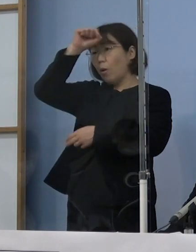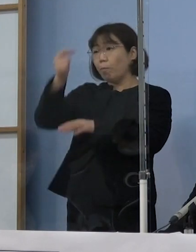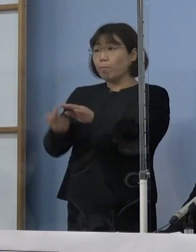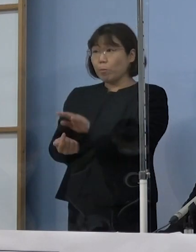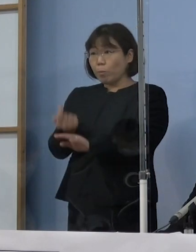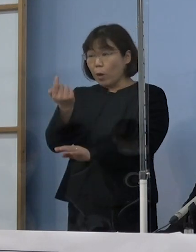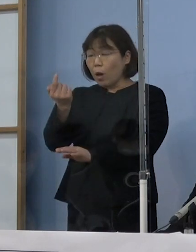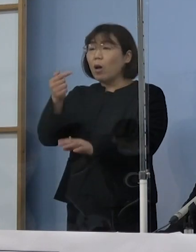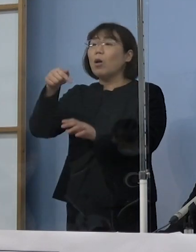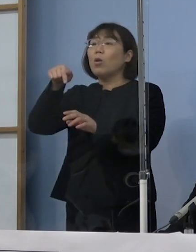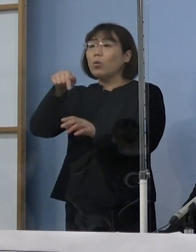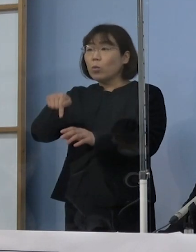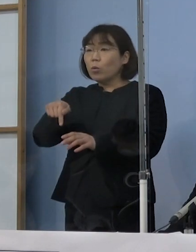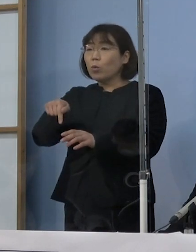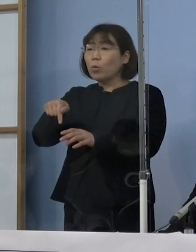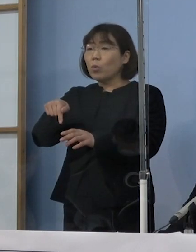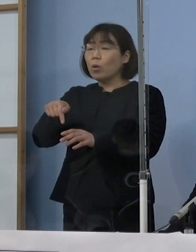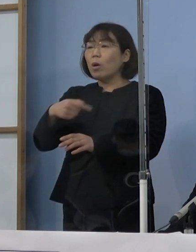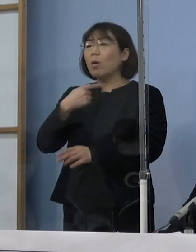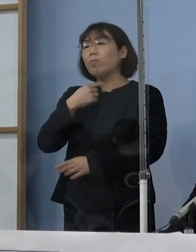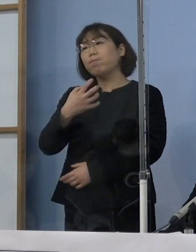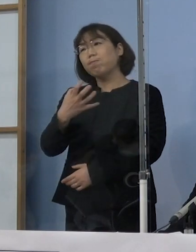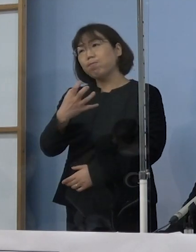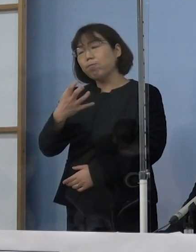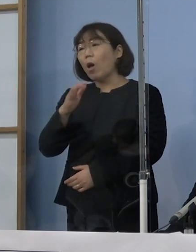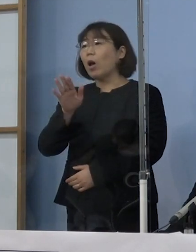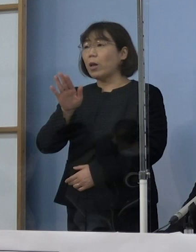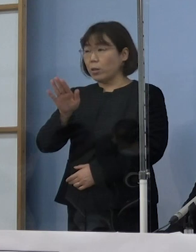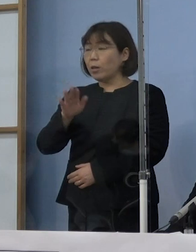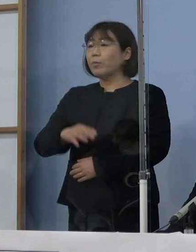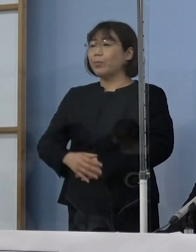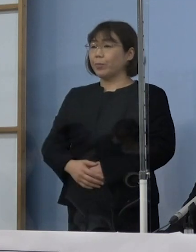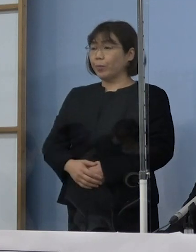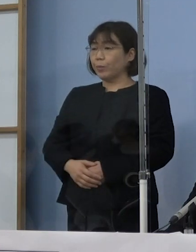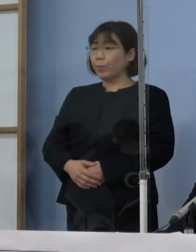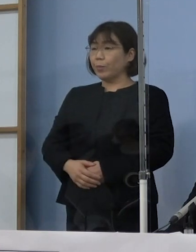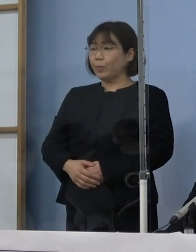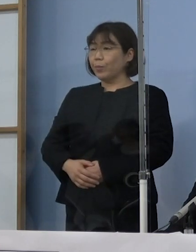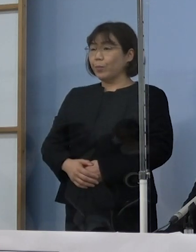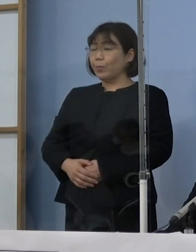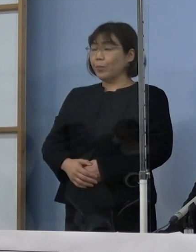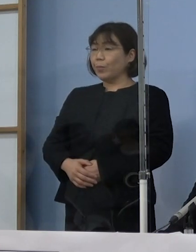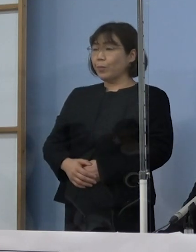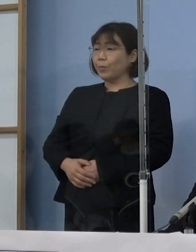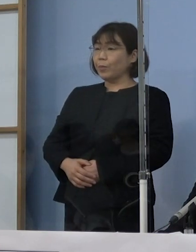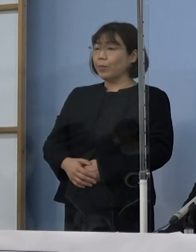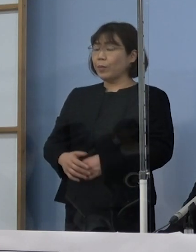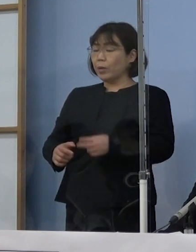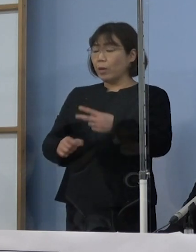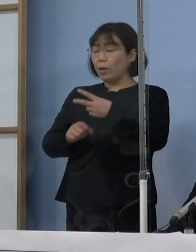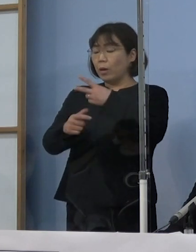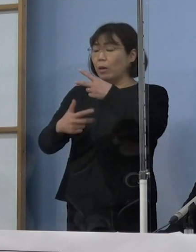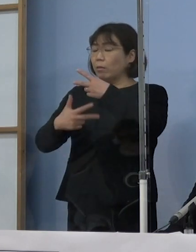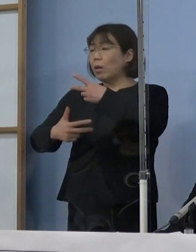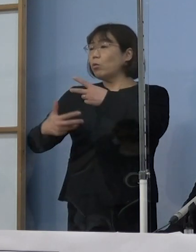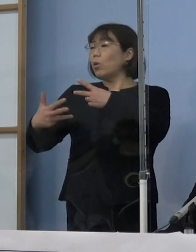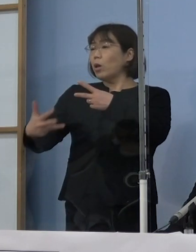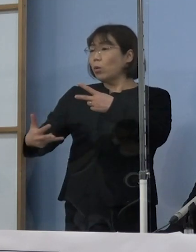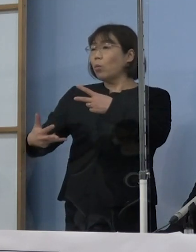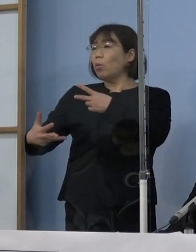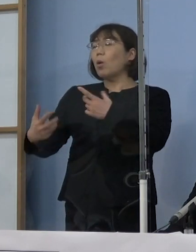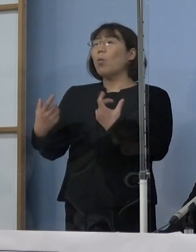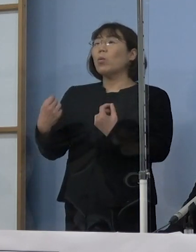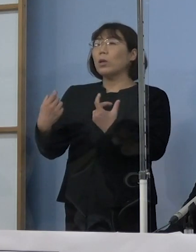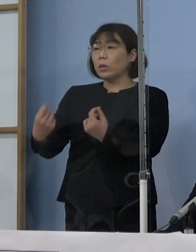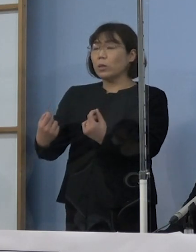ございまして、この日に咽頭痛、喉が痛いという症状が出ています。で、7日8日もその症状があり